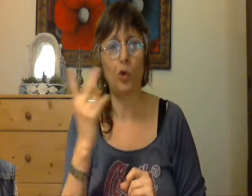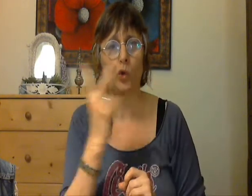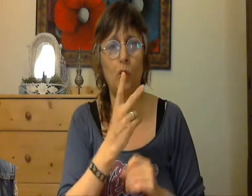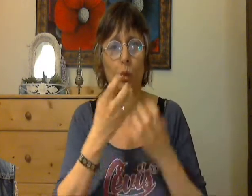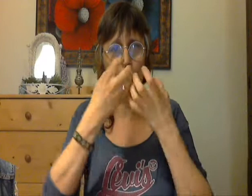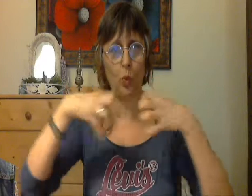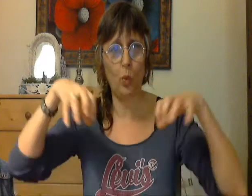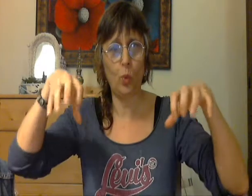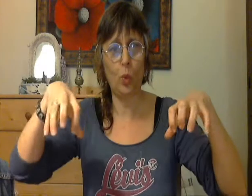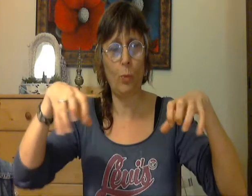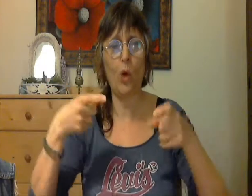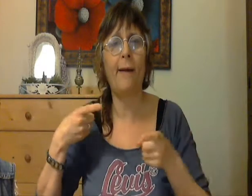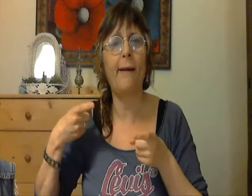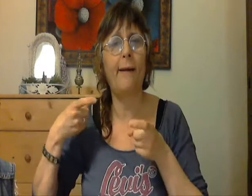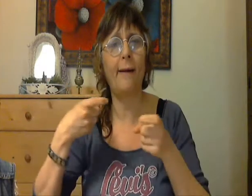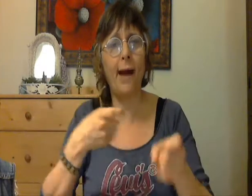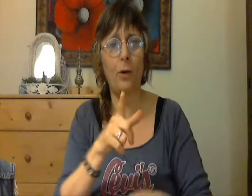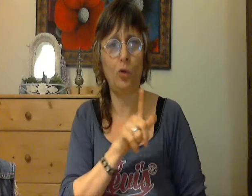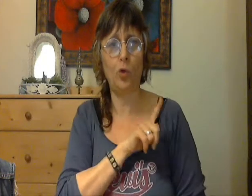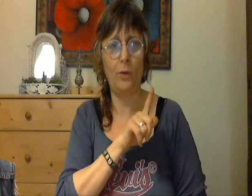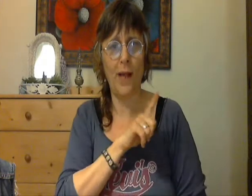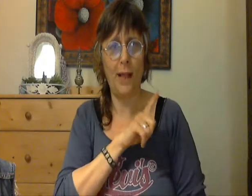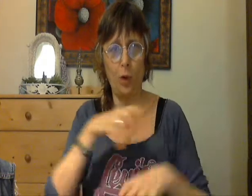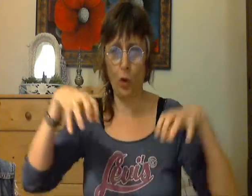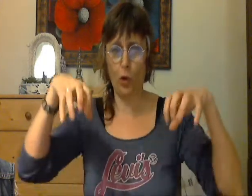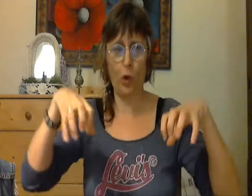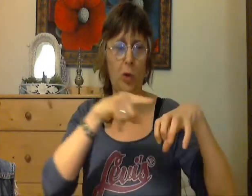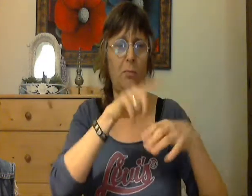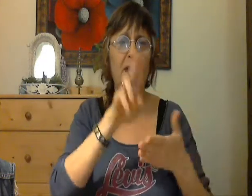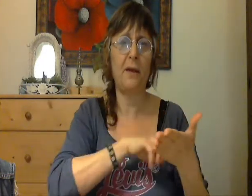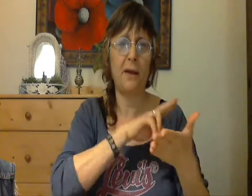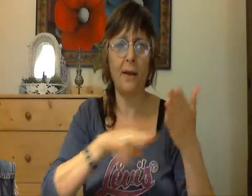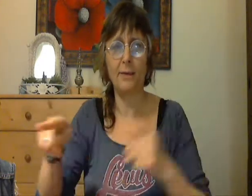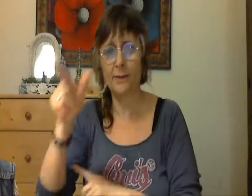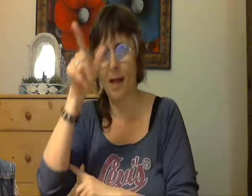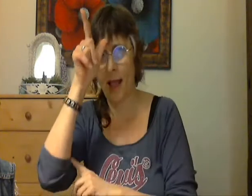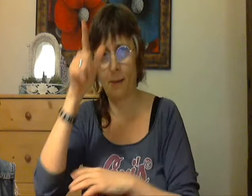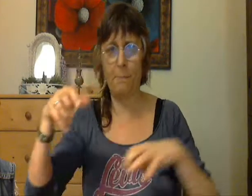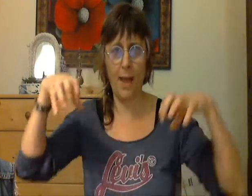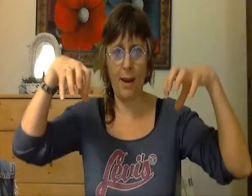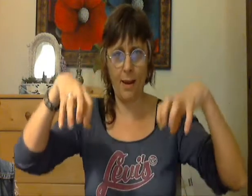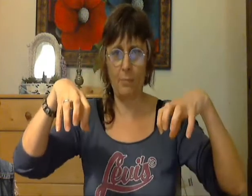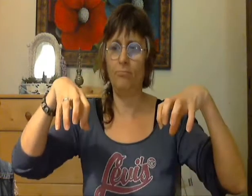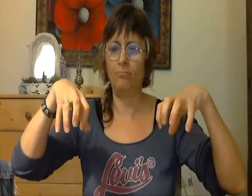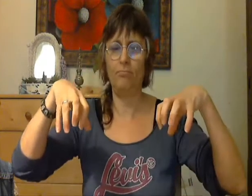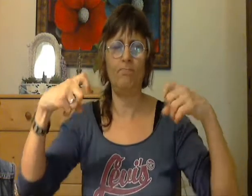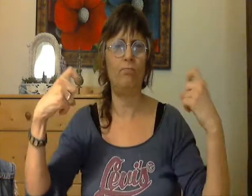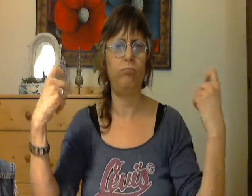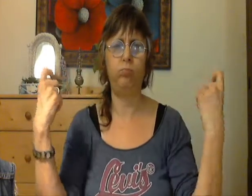PPB. PPB se ducha antes de los partidos. Está en la concentración, viene de Sanda, se ducha, se pone el traje, se pone guapo, con los otros mismos